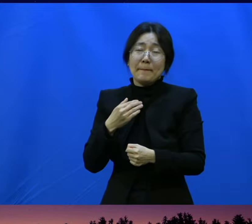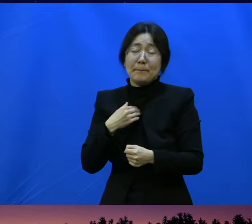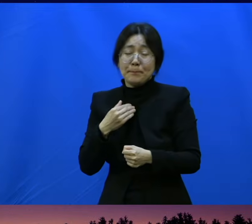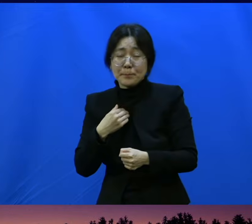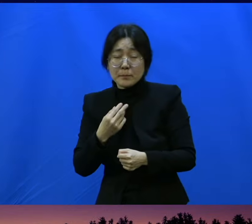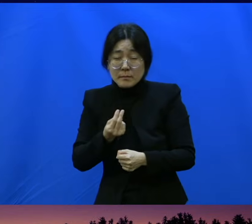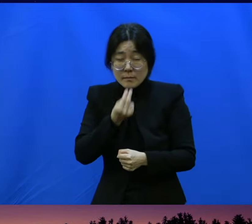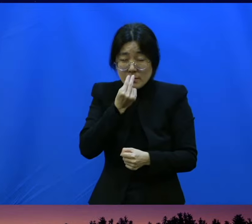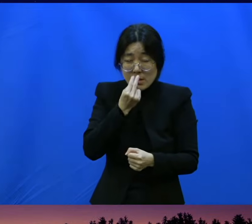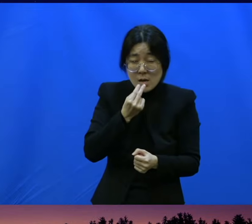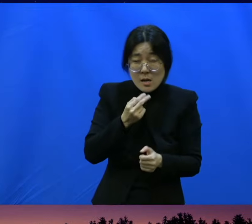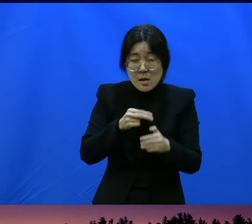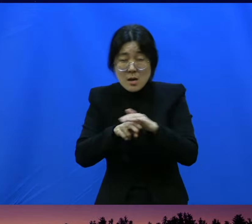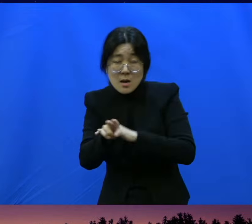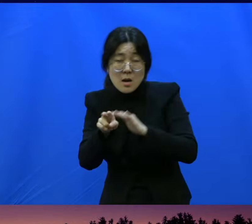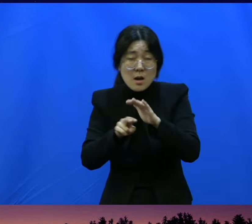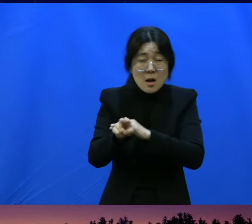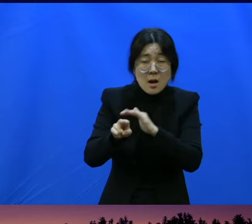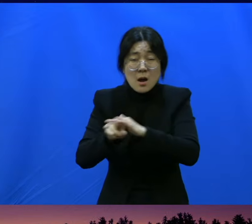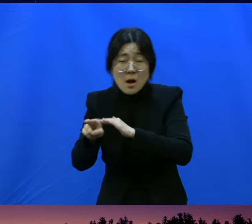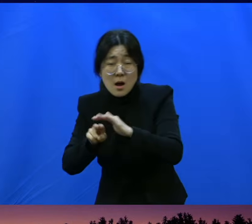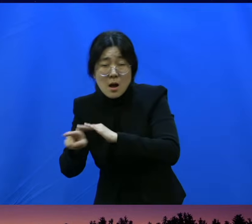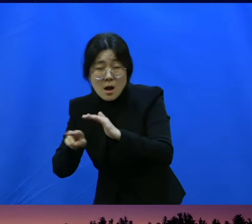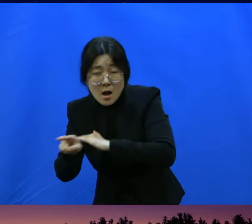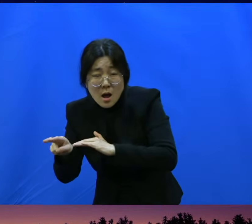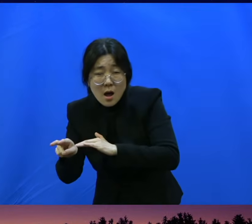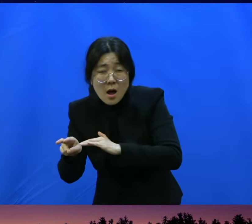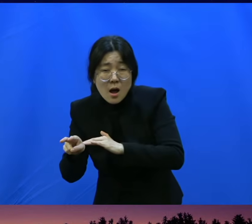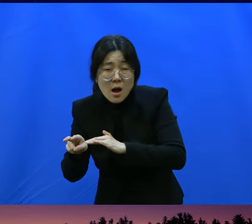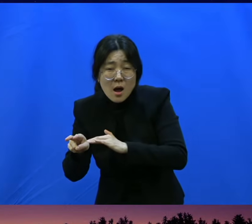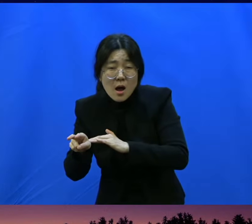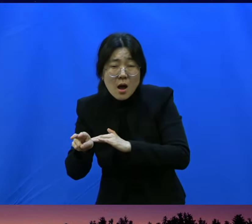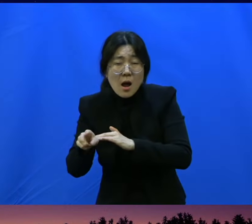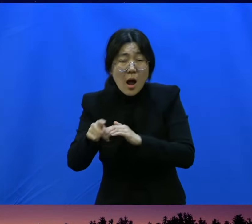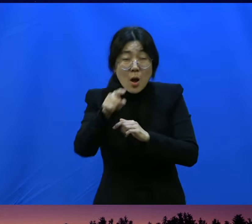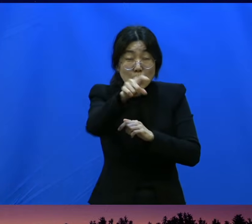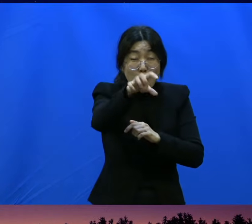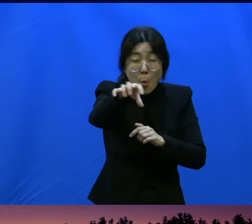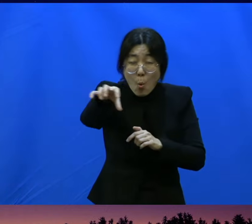목숨을 피해 도망을 쳤지만 자신을 보호해 줄 곳은 아무도 없어요.